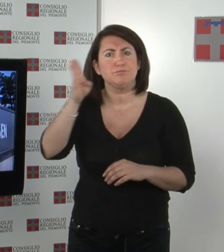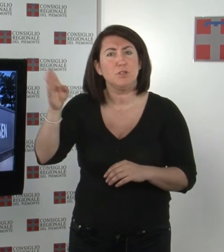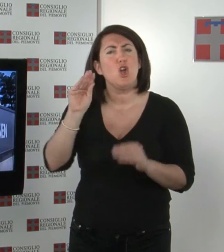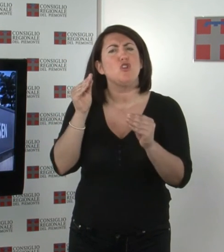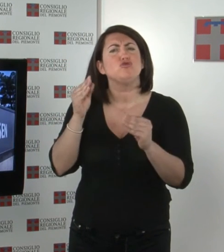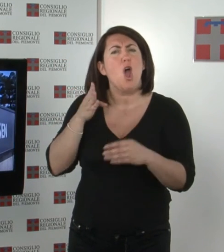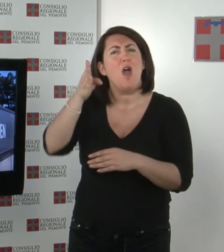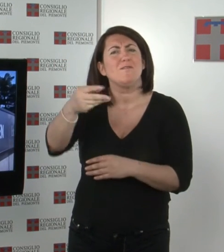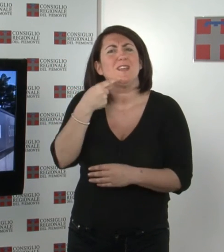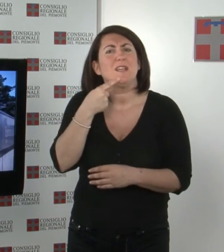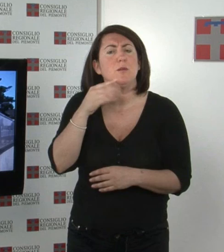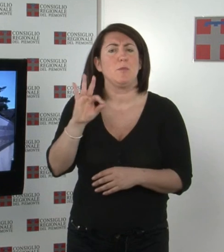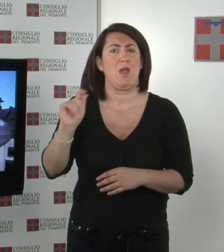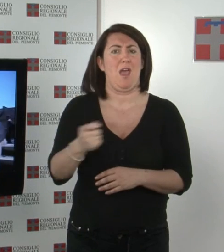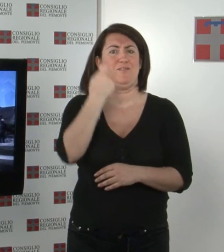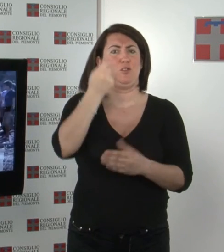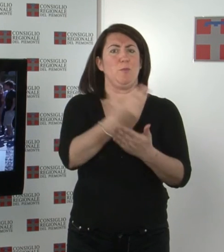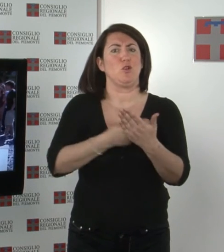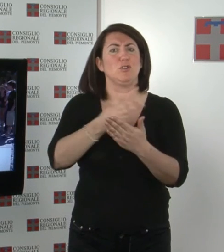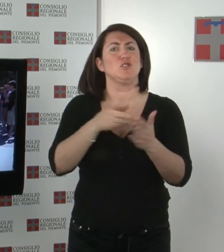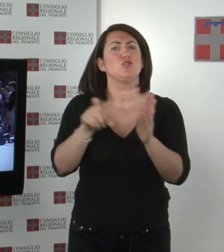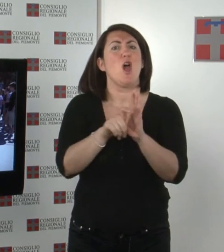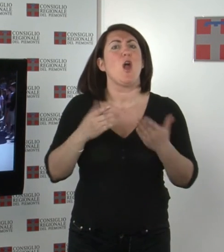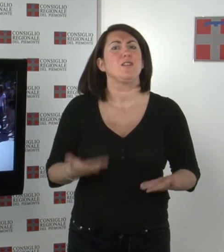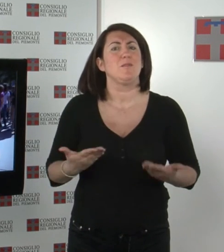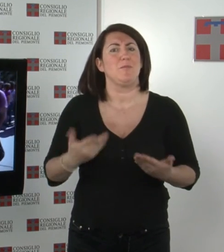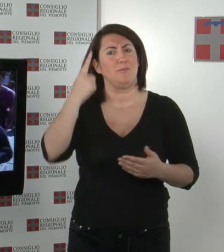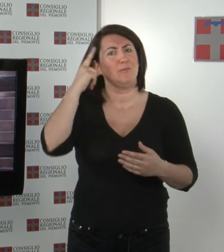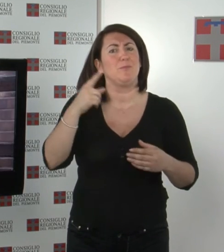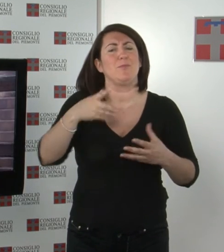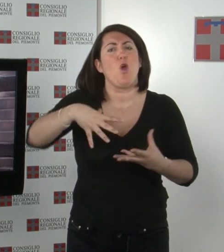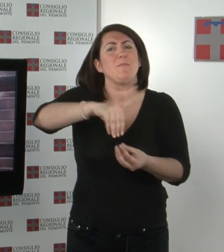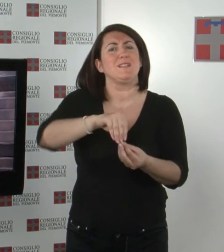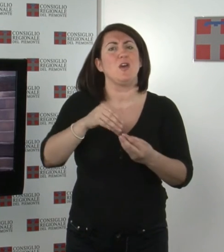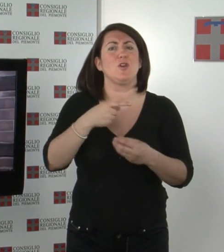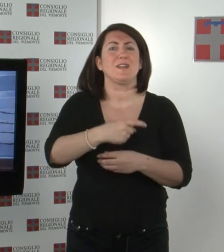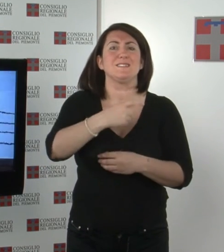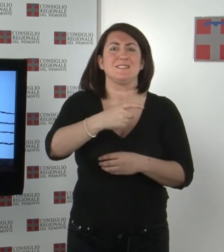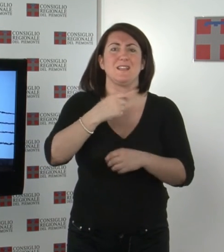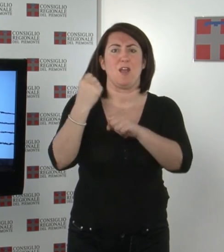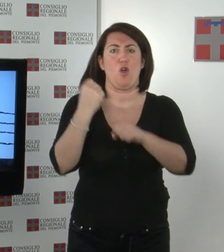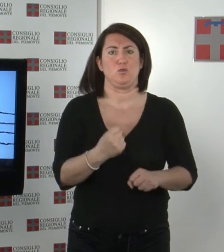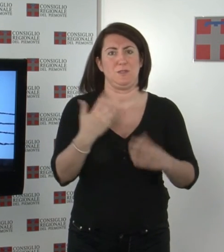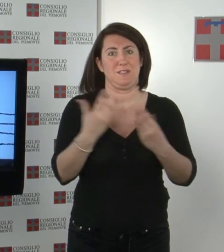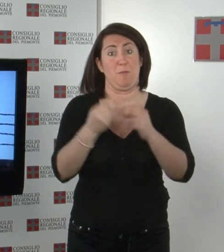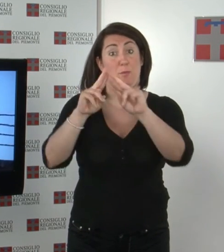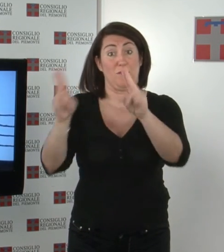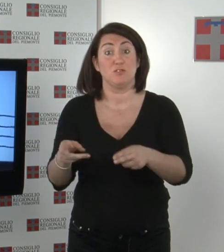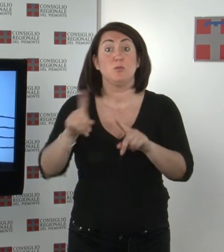di storia contemporanea promosso dal Comitato Resistenza e Costituzione con le province e la Direzione Generale dell'Ufficio Scolastico